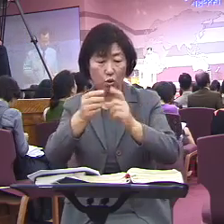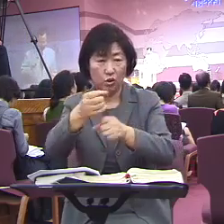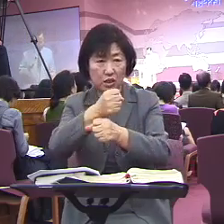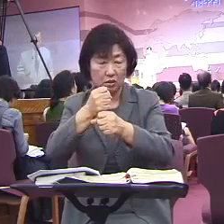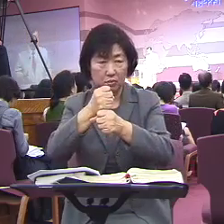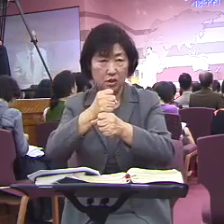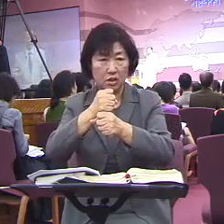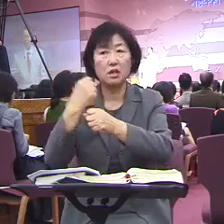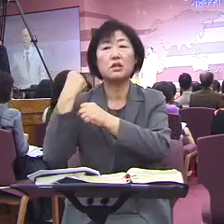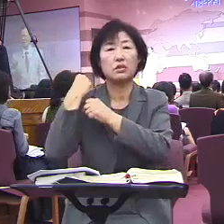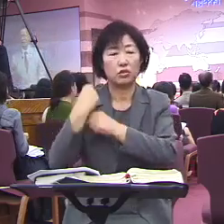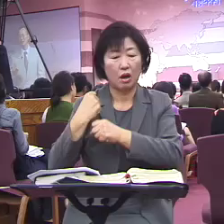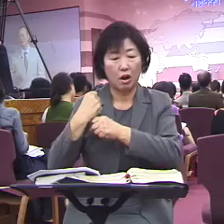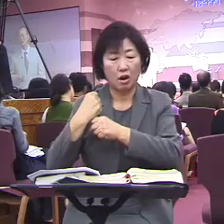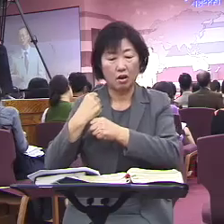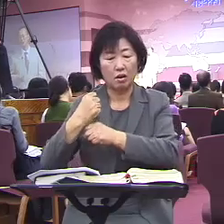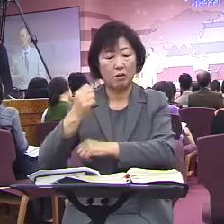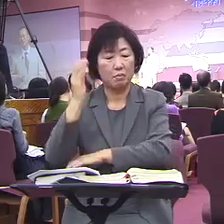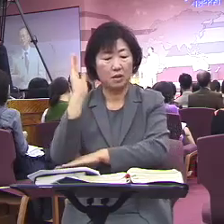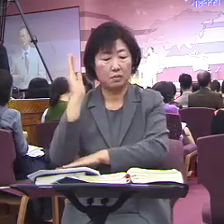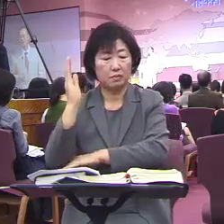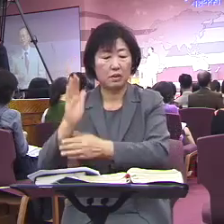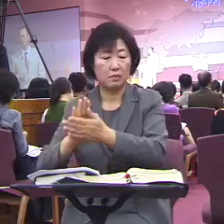짐을 지라는 말씀입니다.